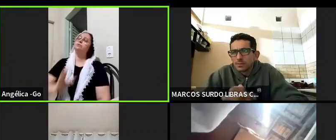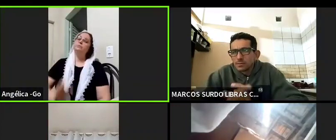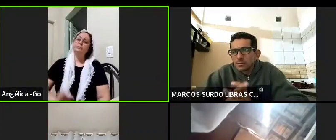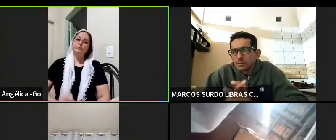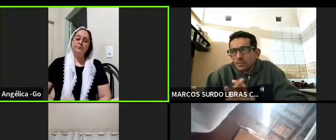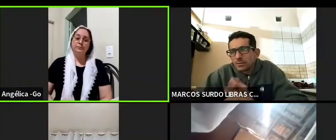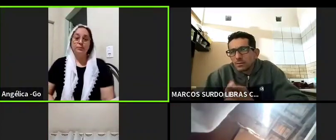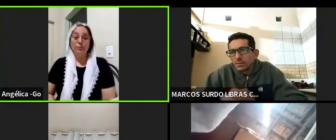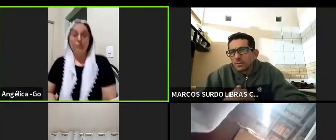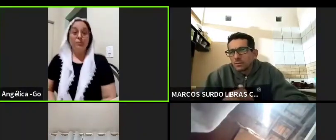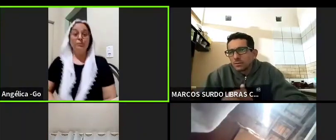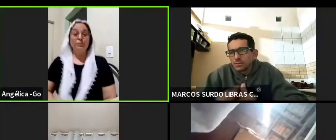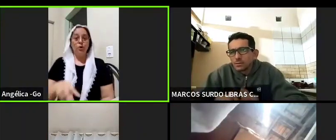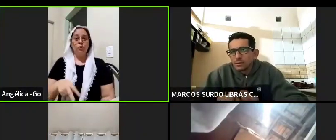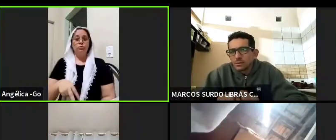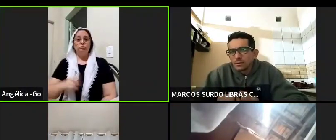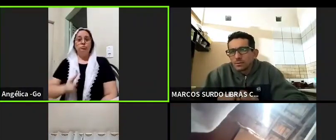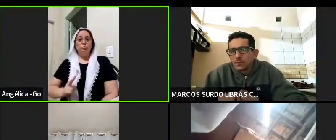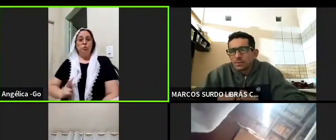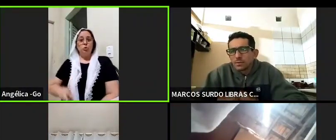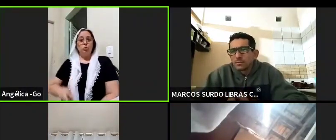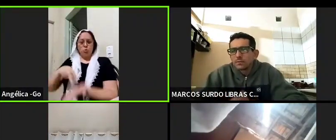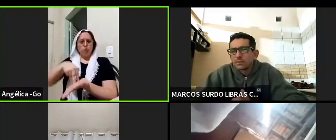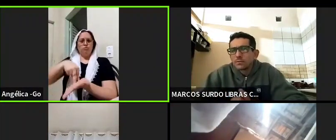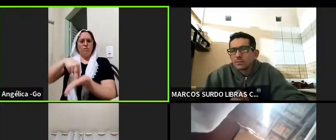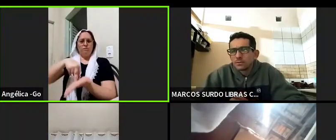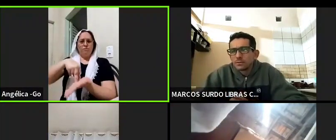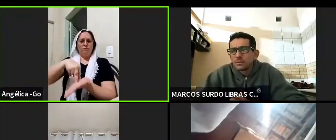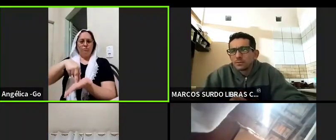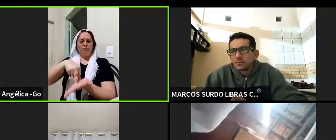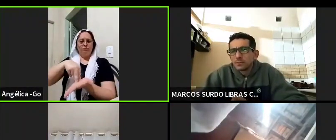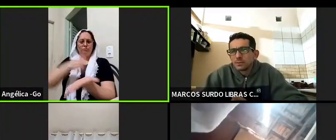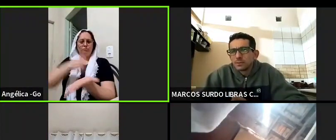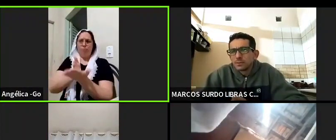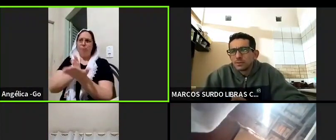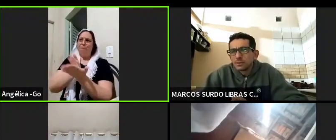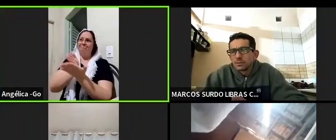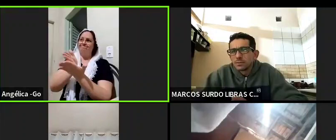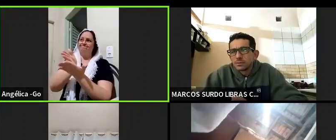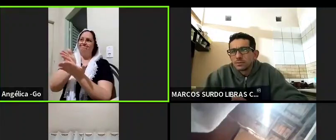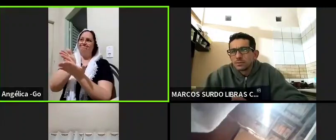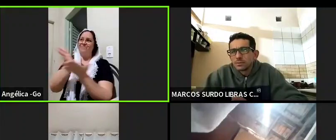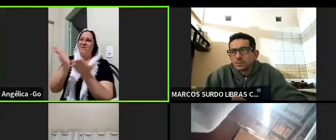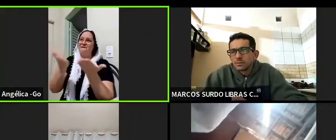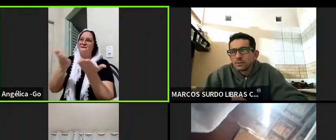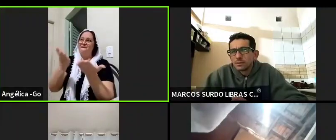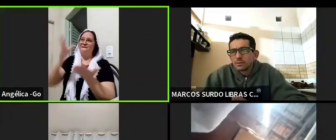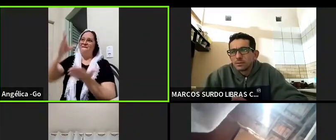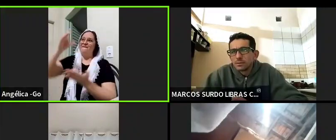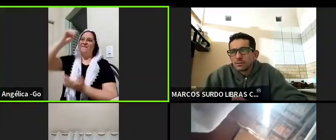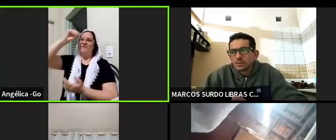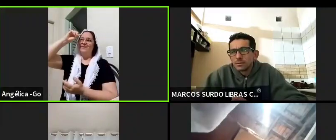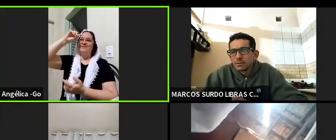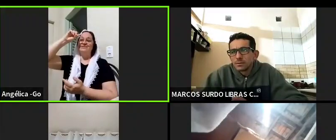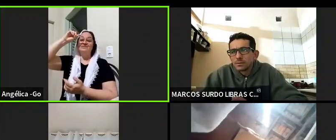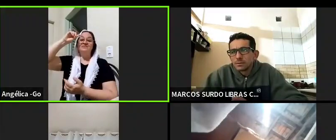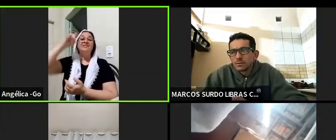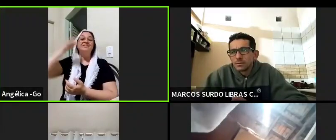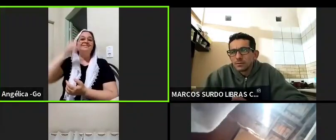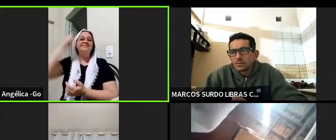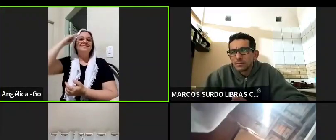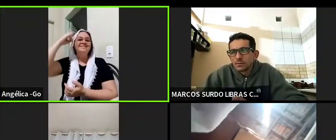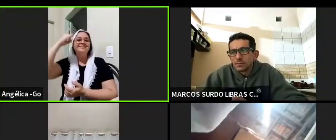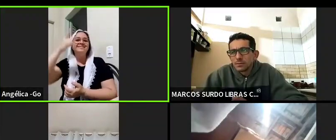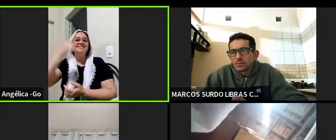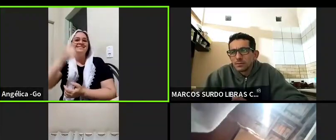Marcha firme. Porque hoje eu te encontrei aqui dentro dessa salinha. Glória a